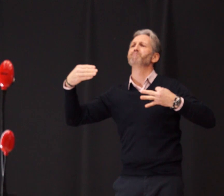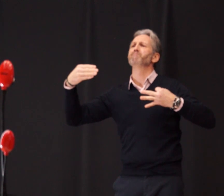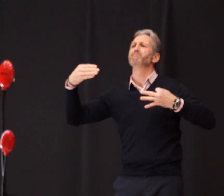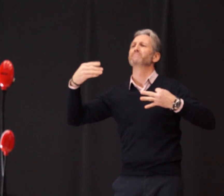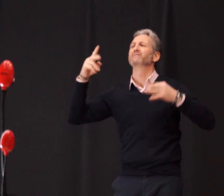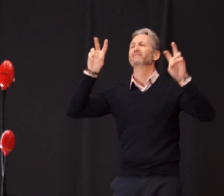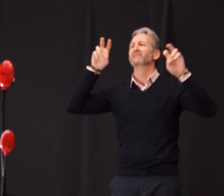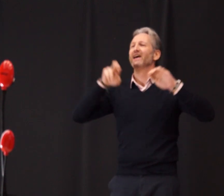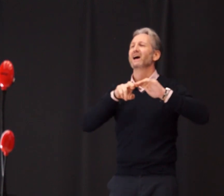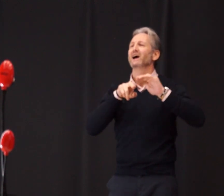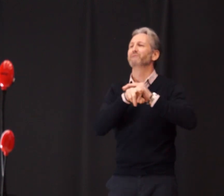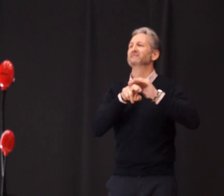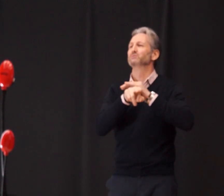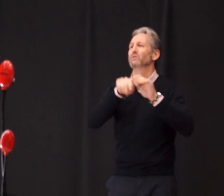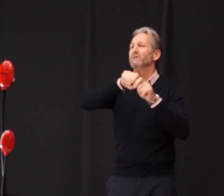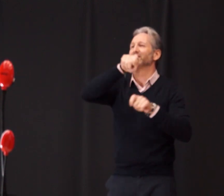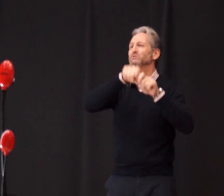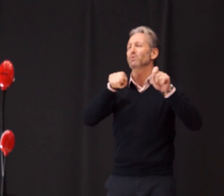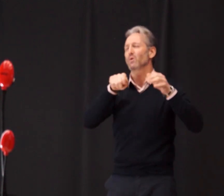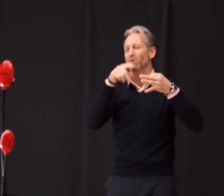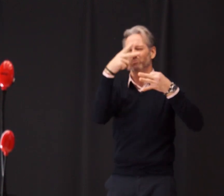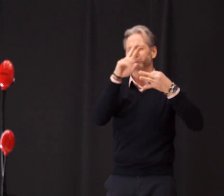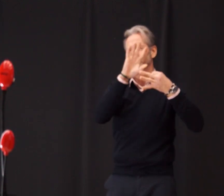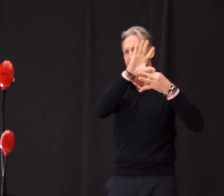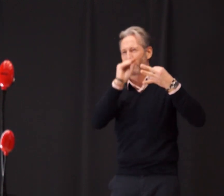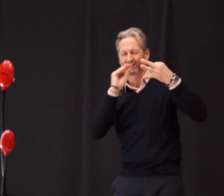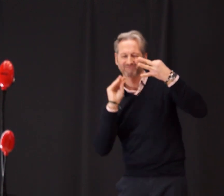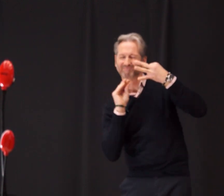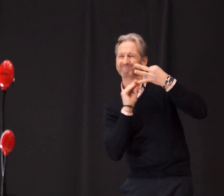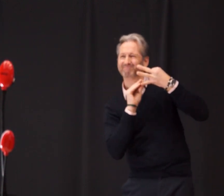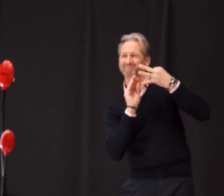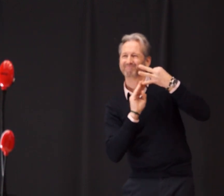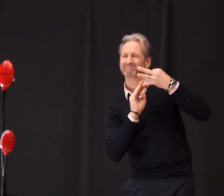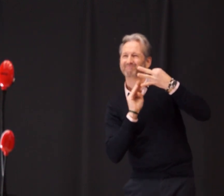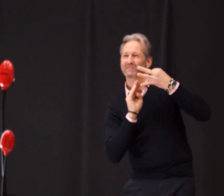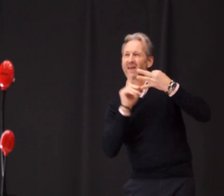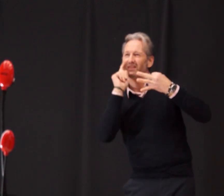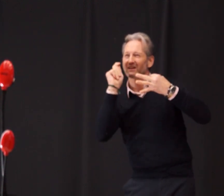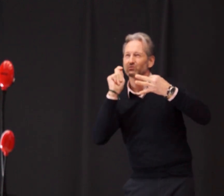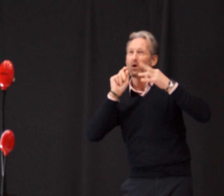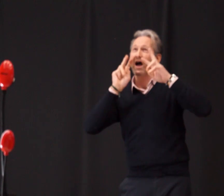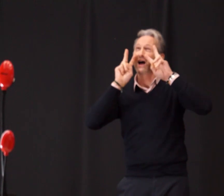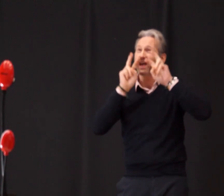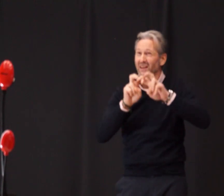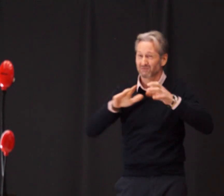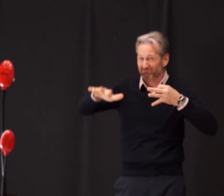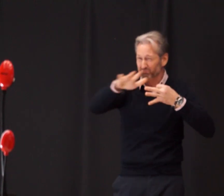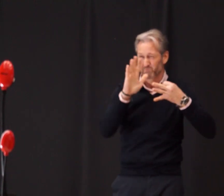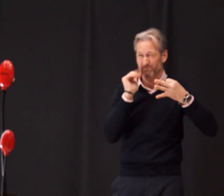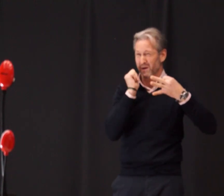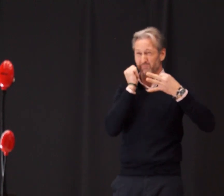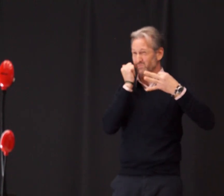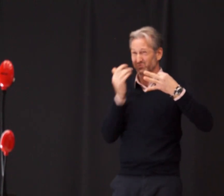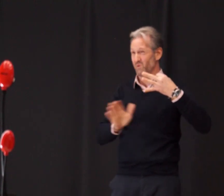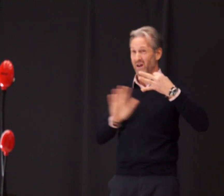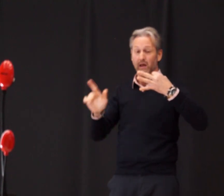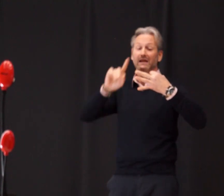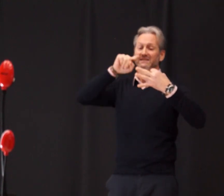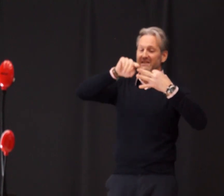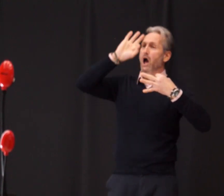seconde. Bien sûr, on peut faire du contrôle de connaissances dans les QCM, etc., mais